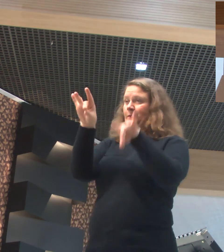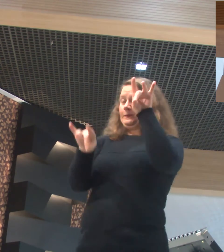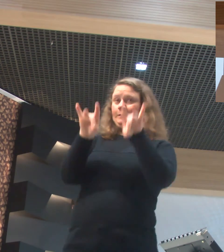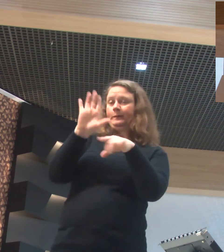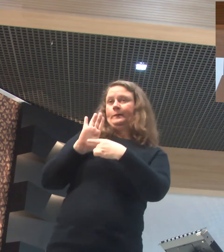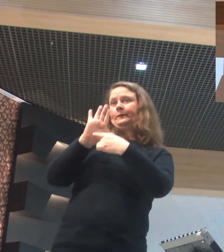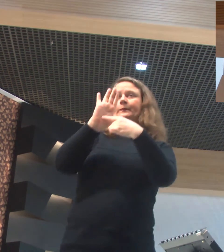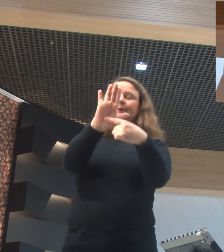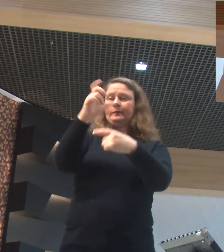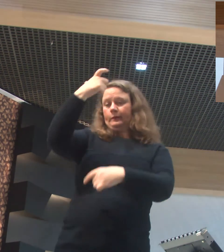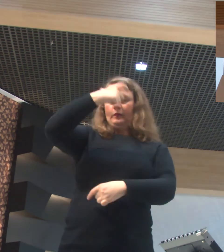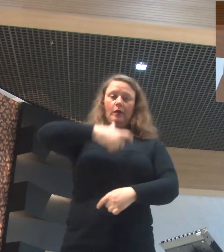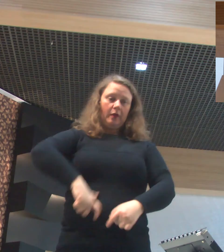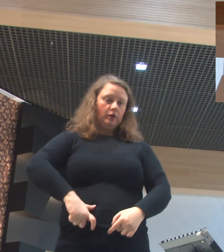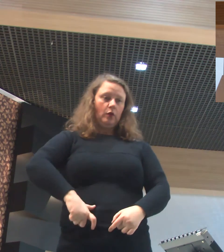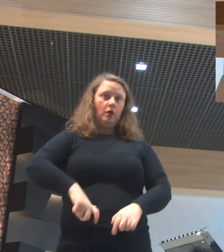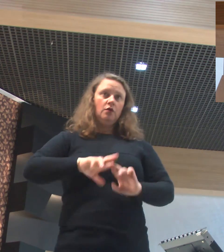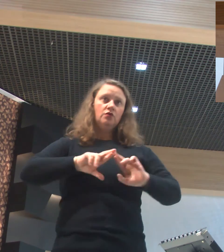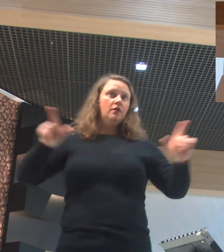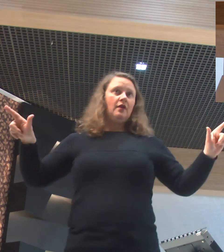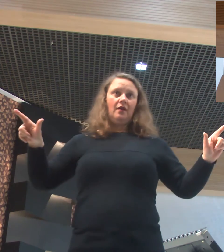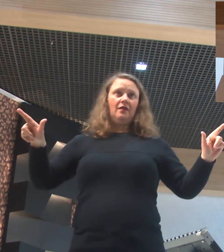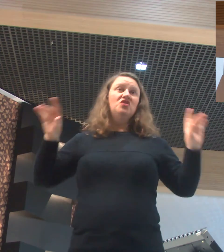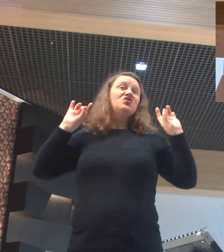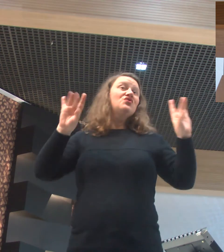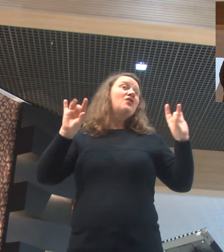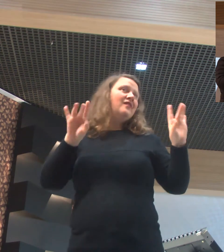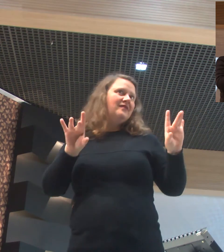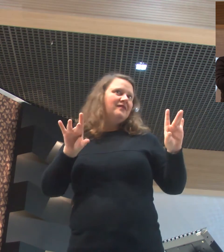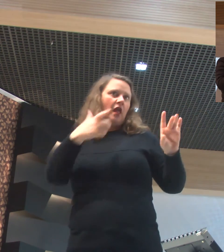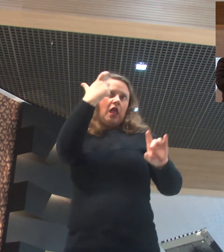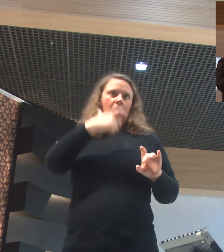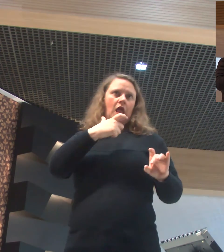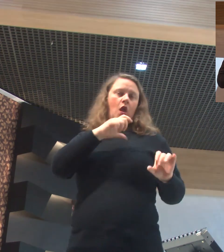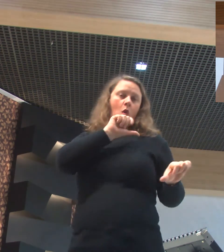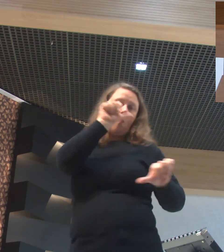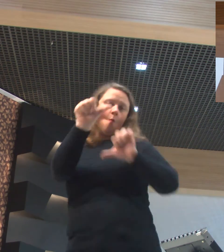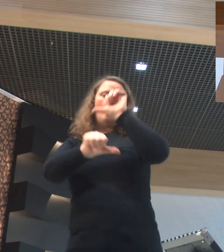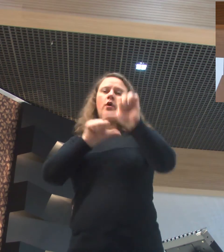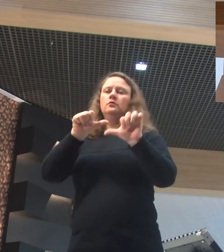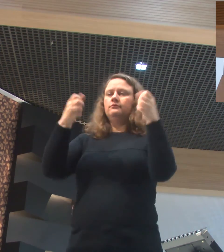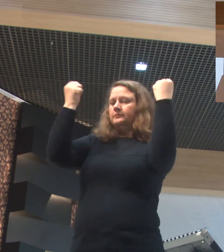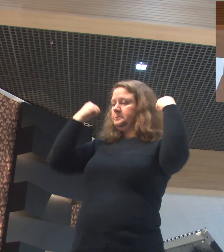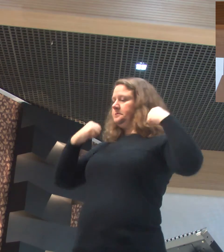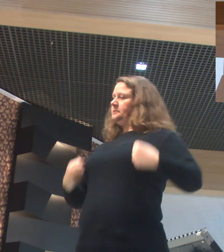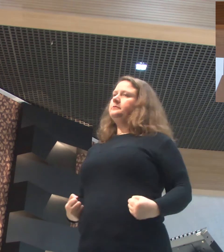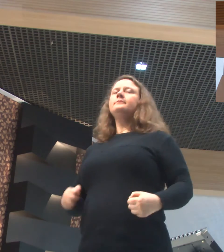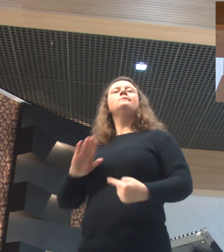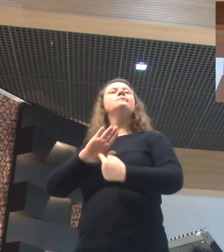um personagem que ele não era. Ele era um intérprete. Ele se fazia de